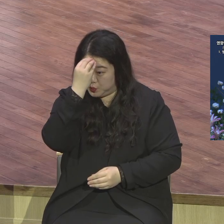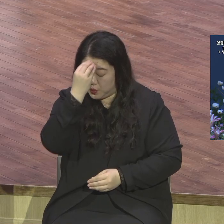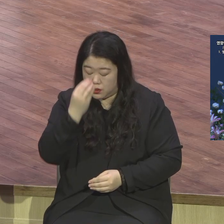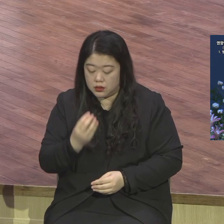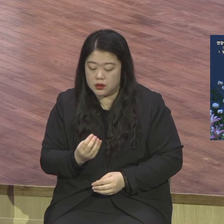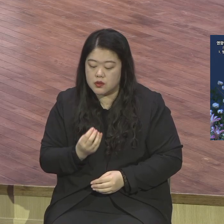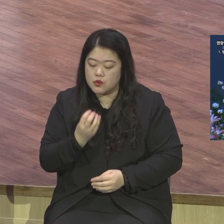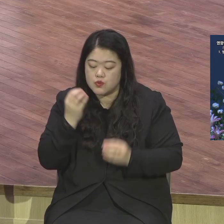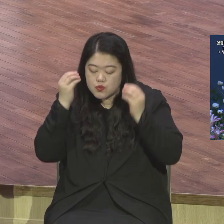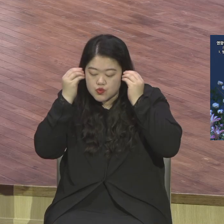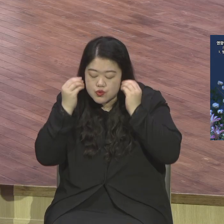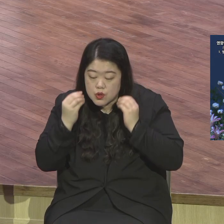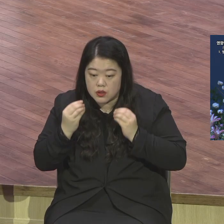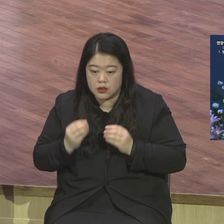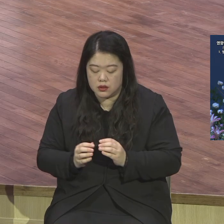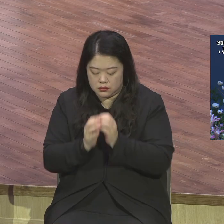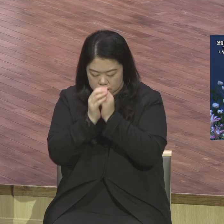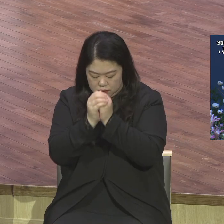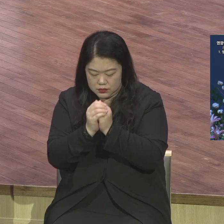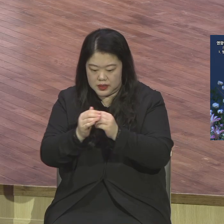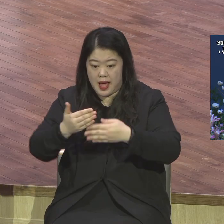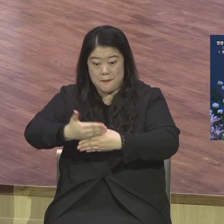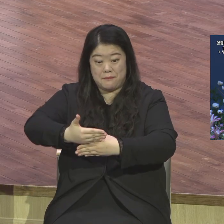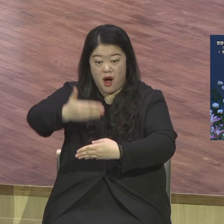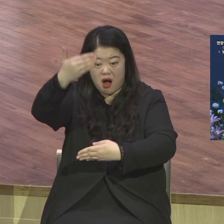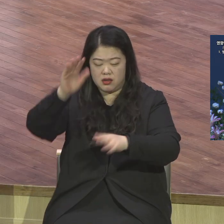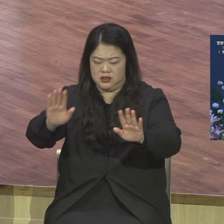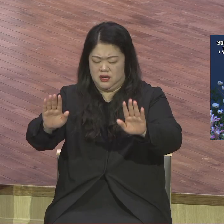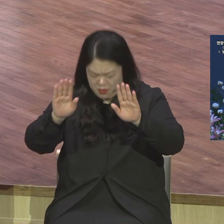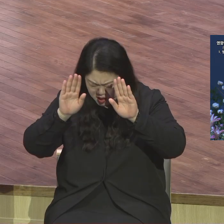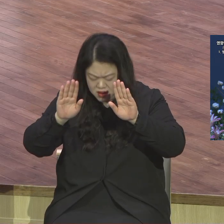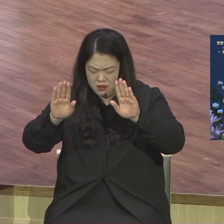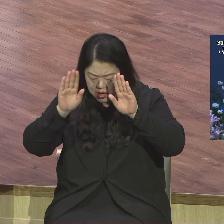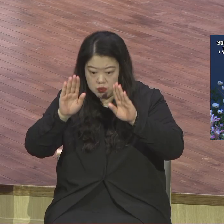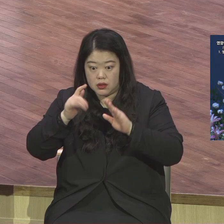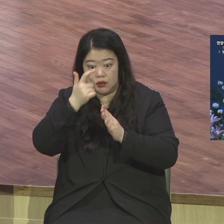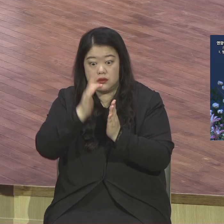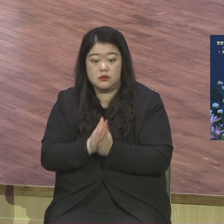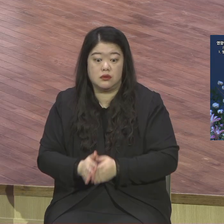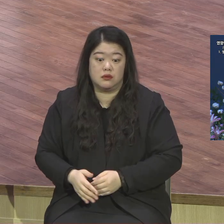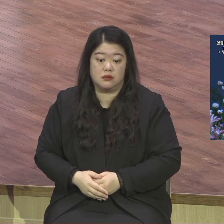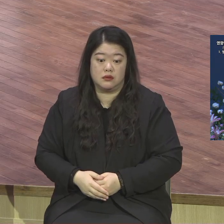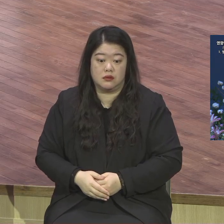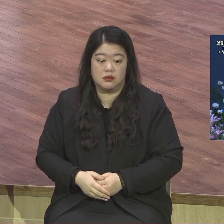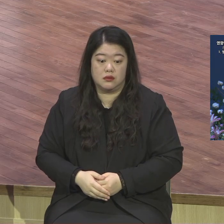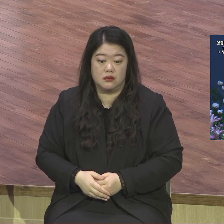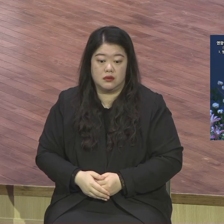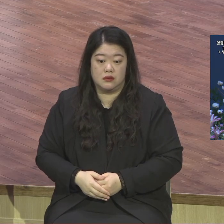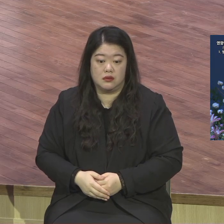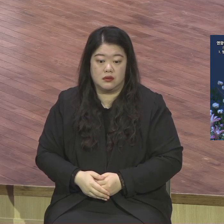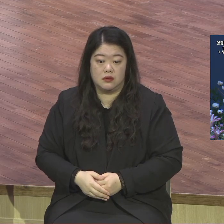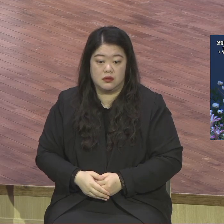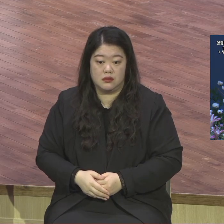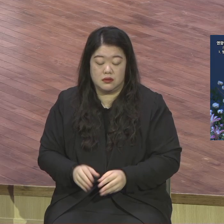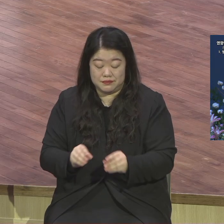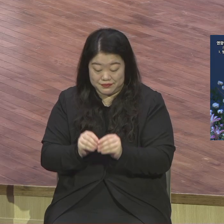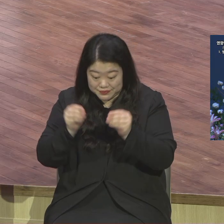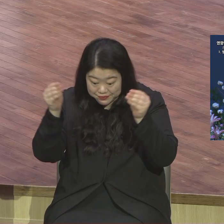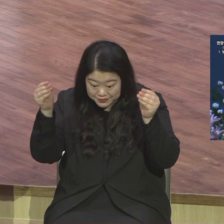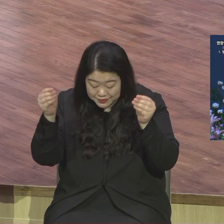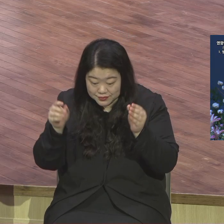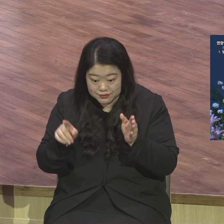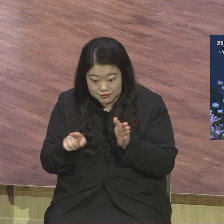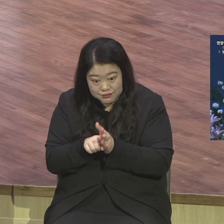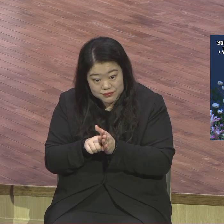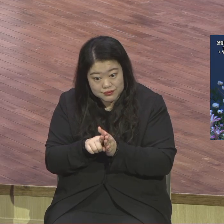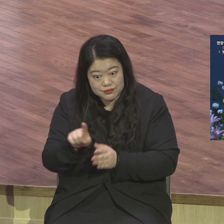이 하나님의 말씀을 묵상해서 아무도 없어요. 전부 형식화 되어 있어요. 전부 형식화. 눈에 보이는 귀를 이렇게 머리를